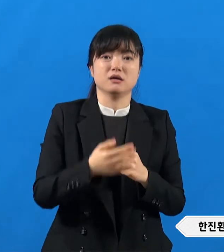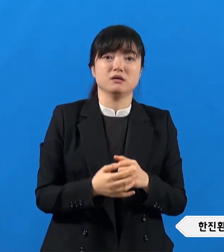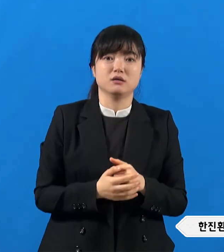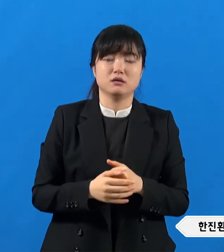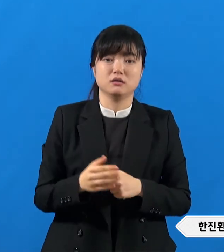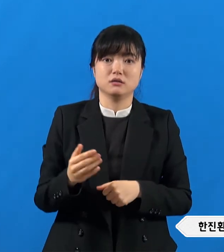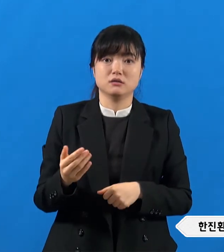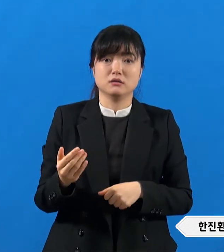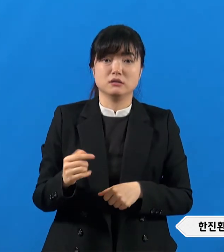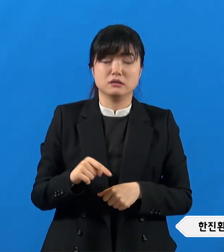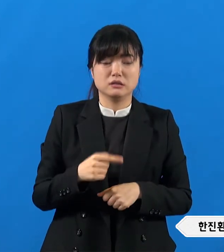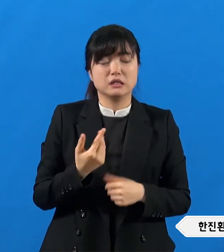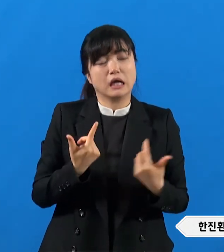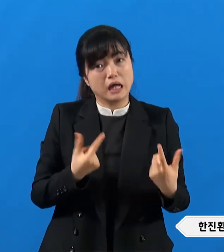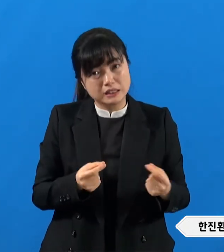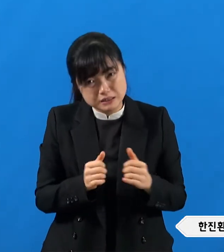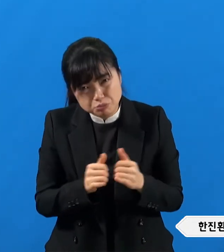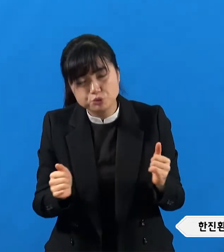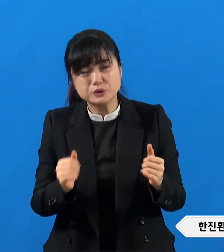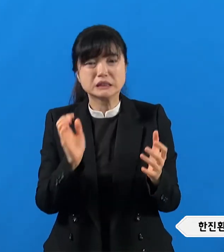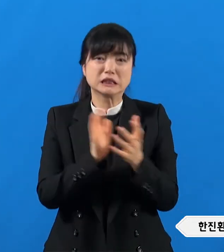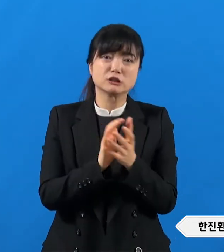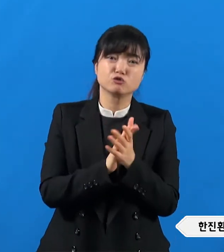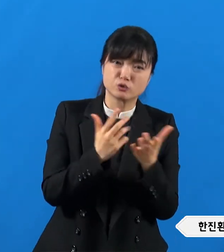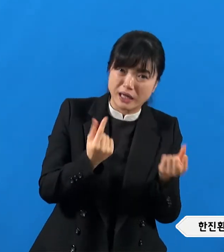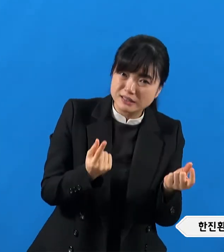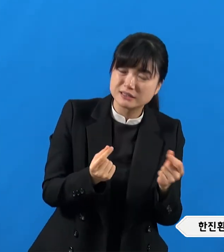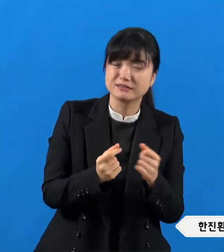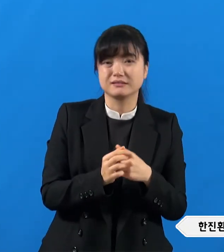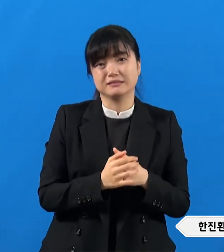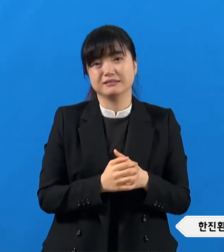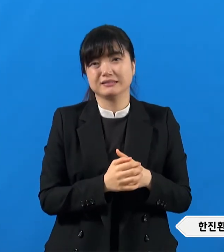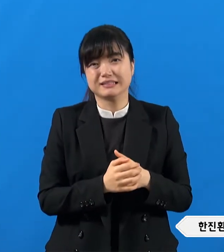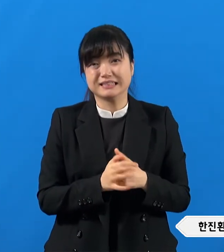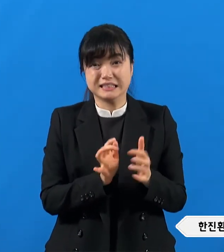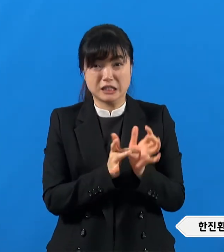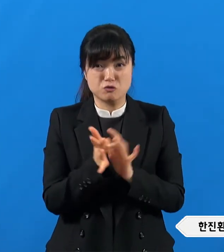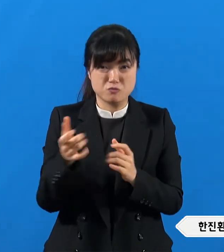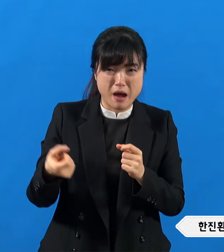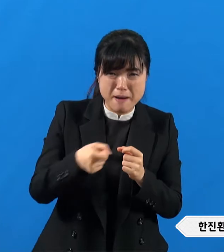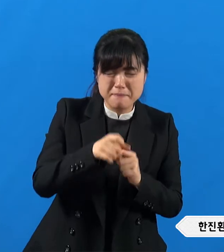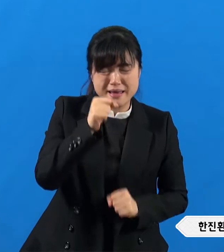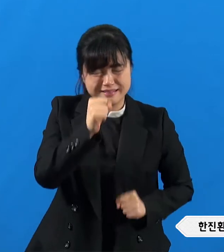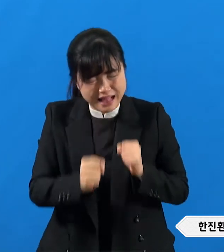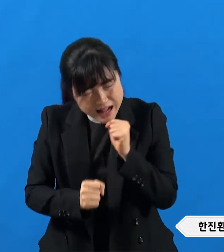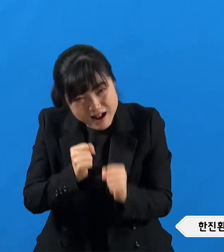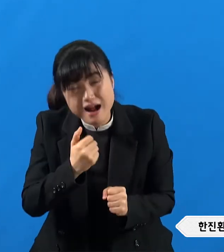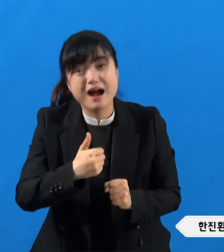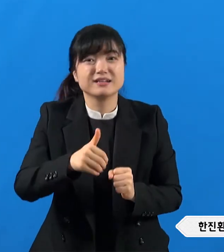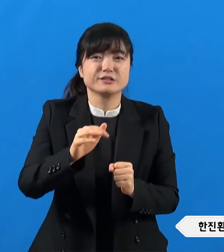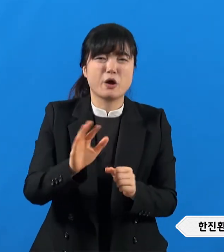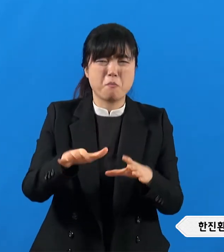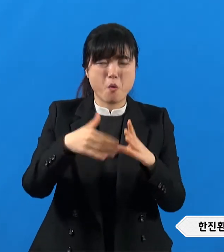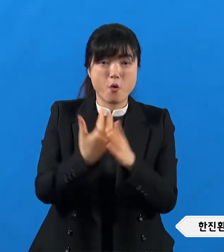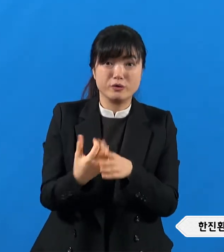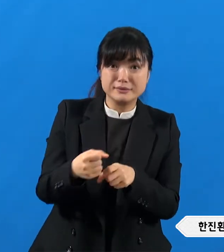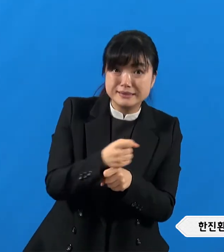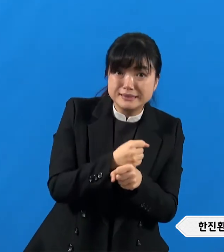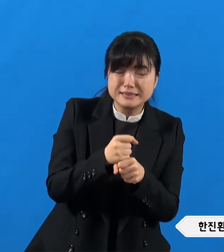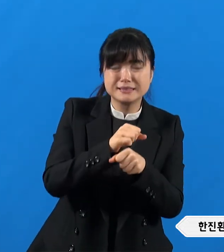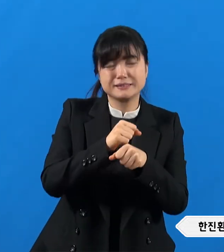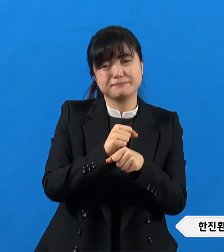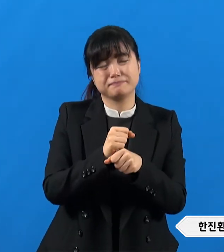꼭 같으신 분, 친구 같으신 분, 그분 앞으로 달려나가서 모든 짐을 내려놓을